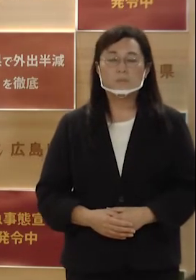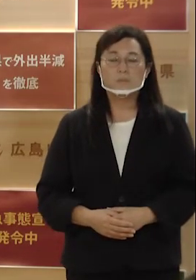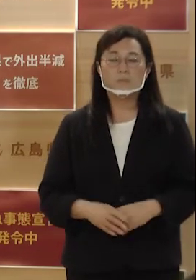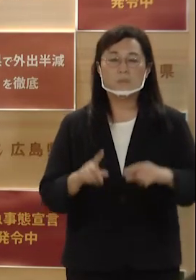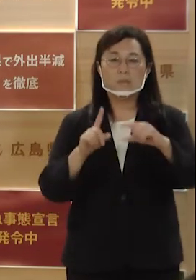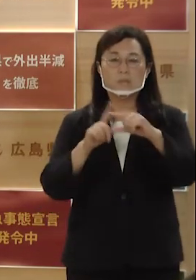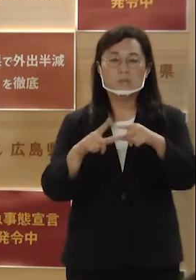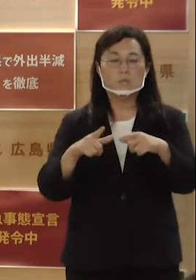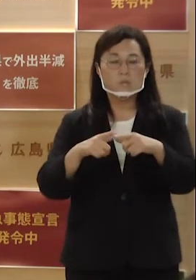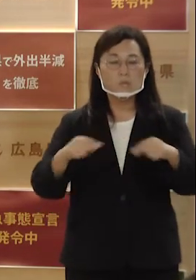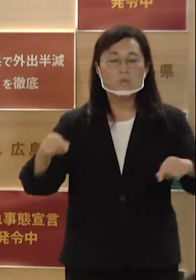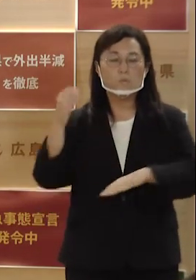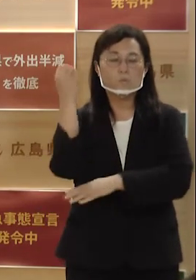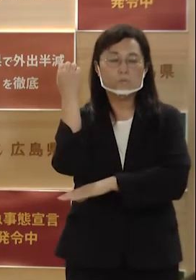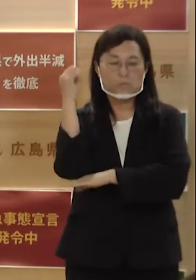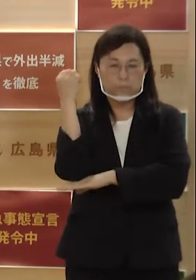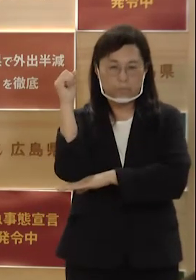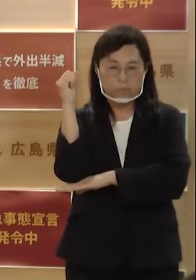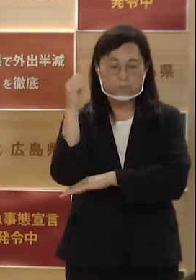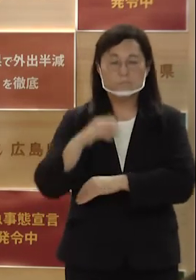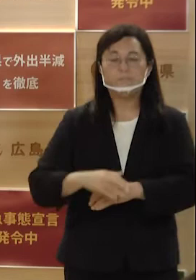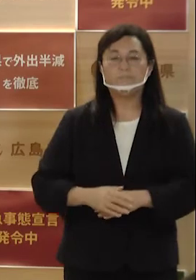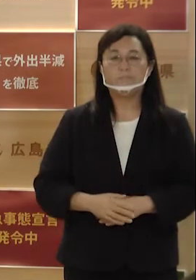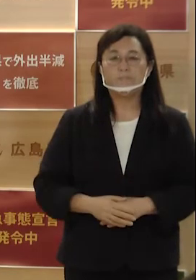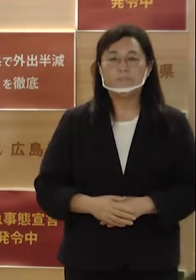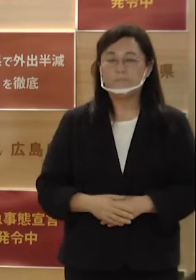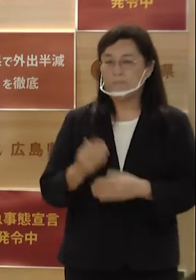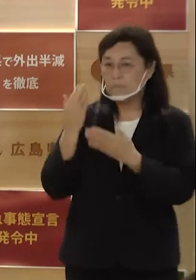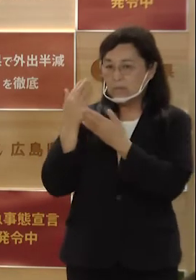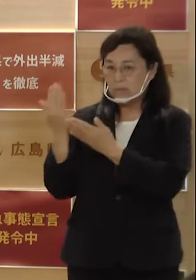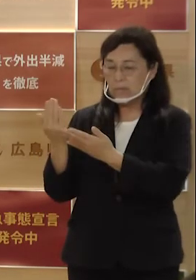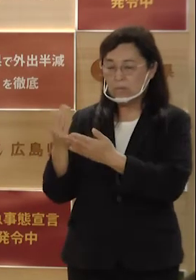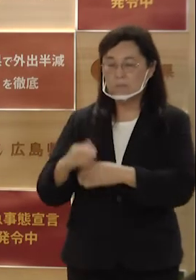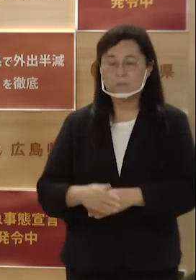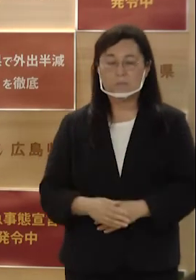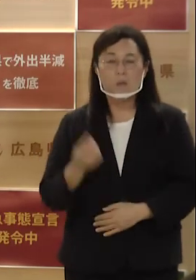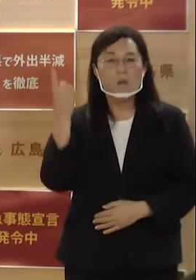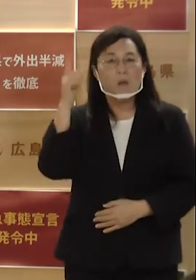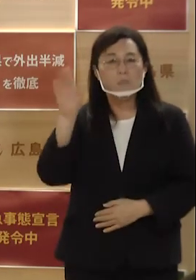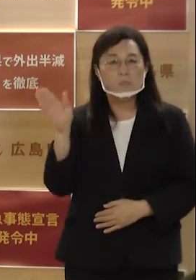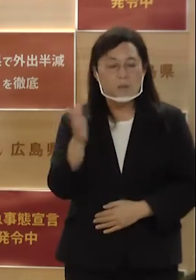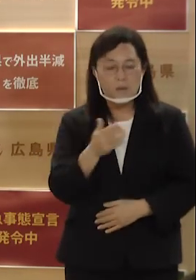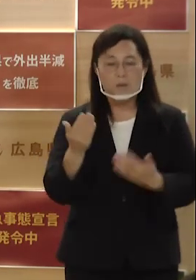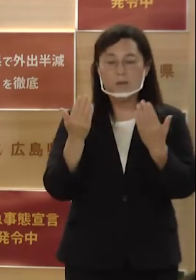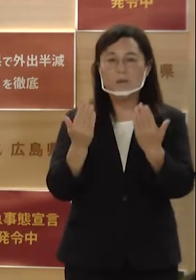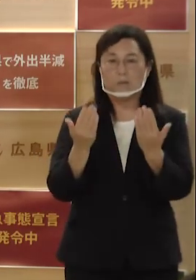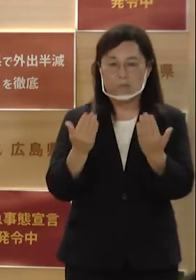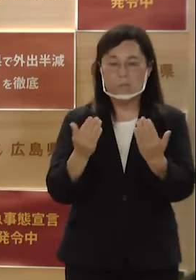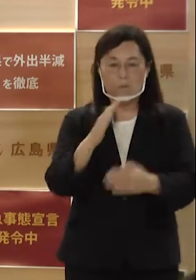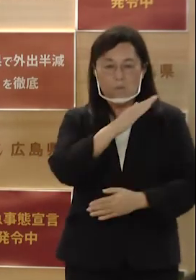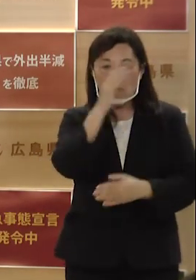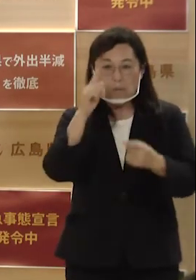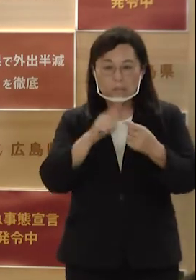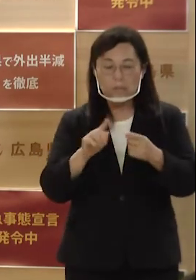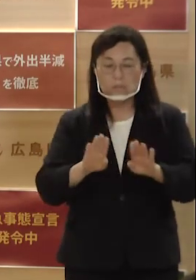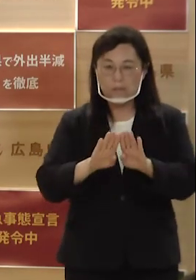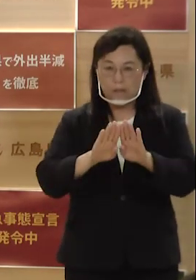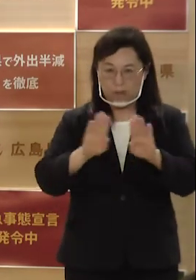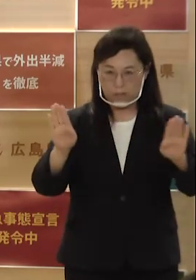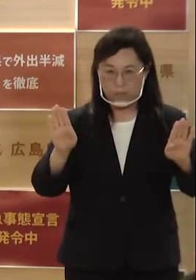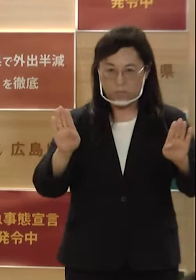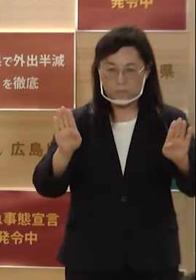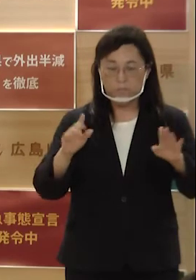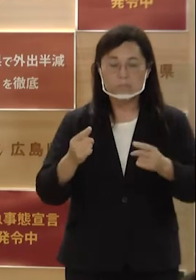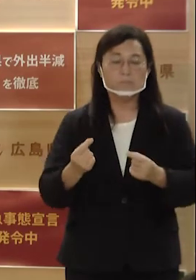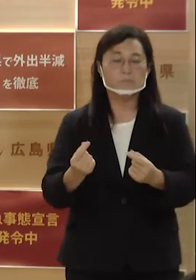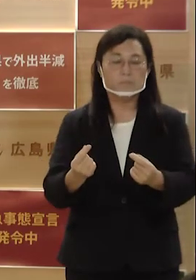中国新聞の中川です。明日から、本格的に学校の再開ということも9月1日から始まると思うん